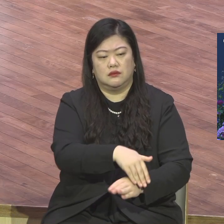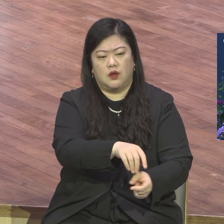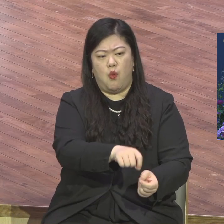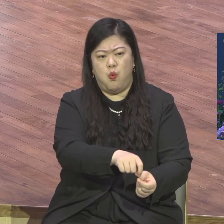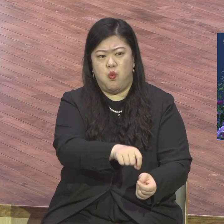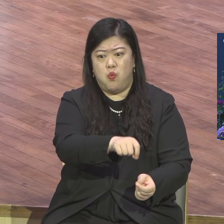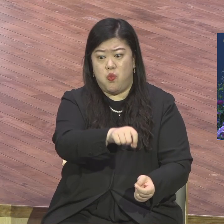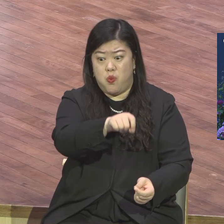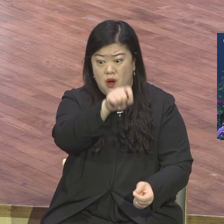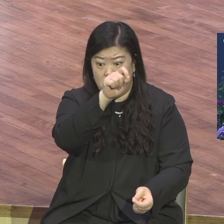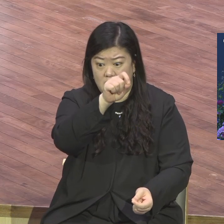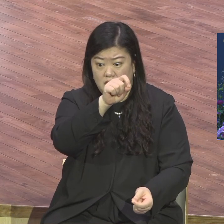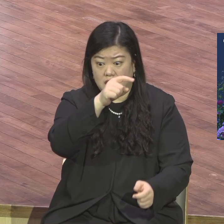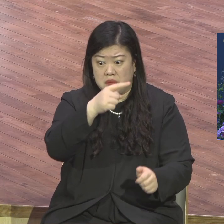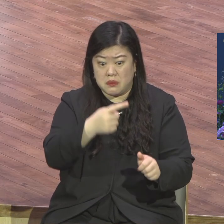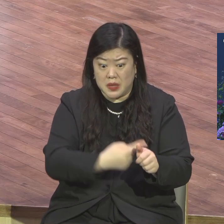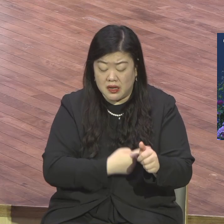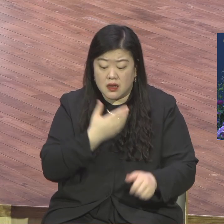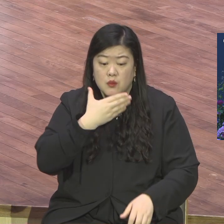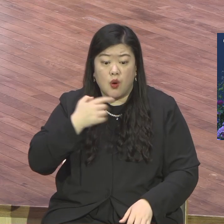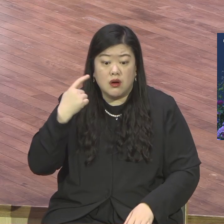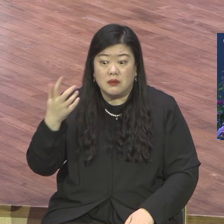누르고 있어요. 우리도 모르게.